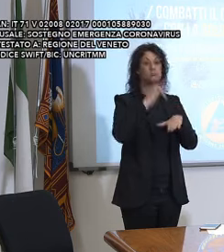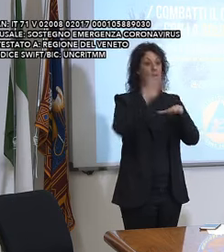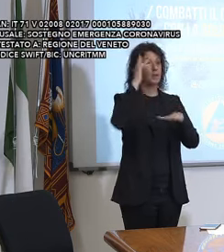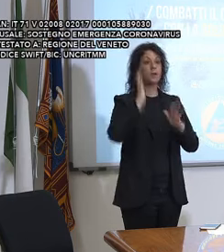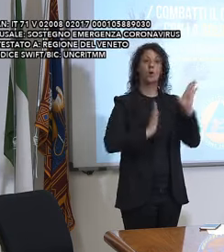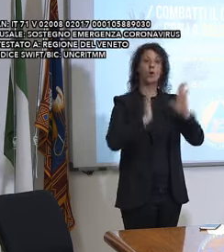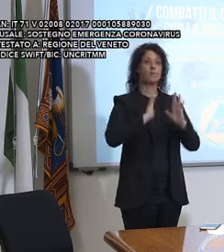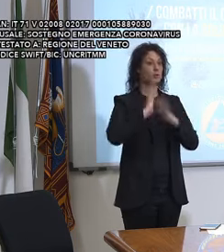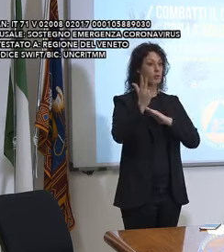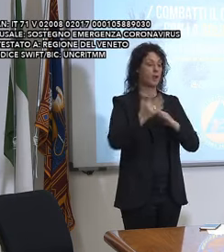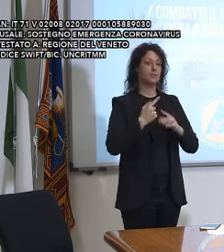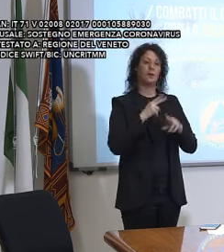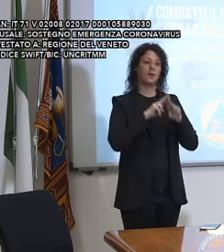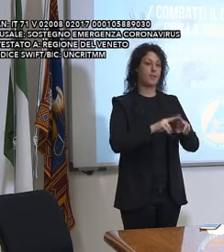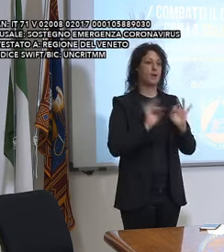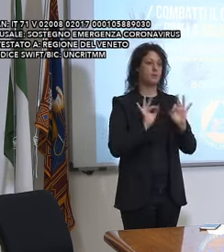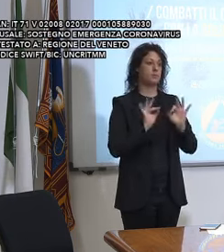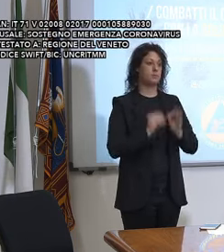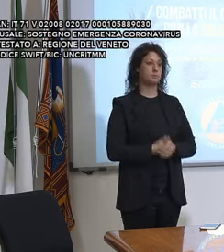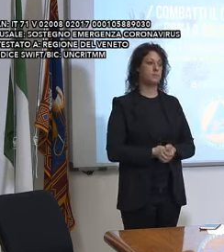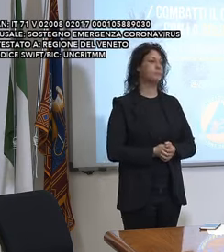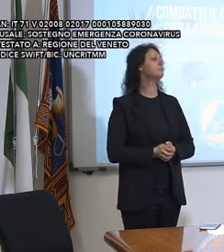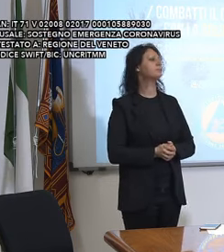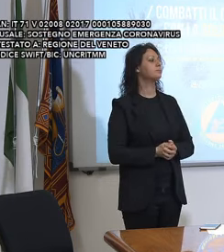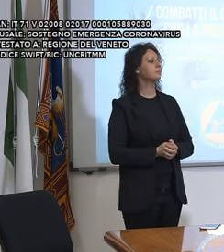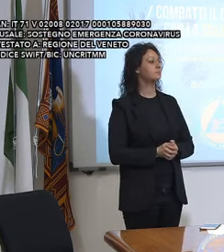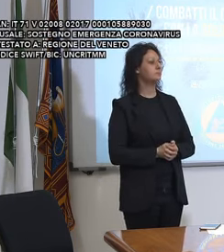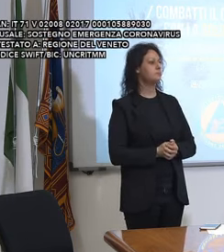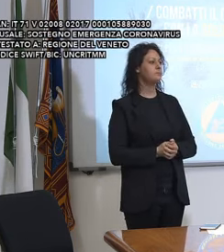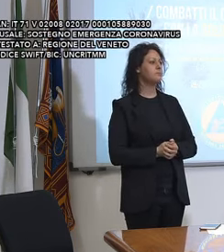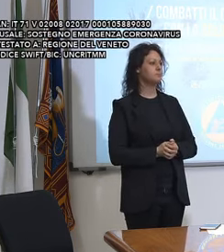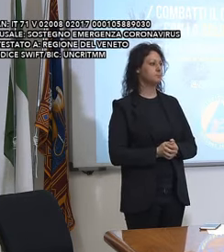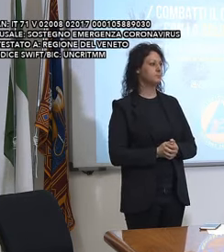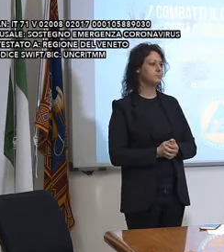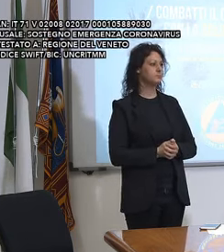altro. E Filippo?